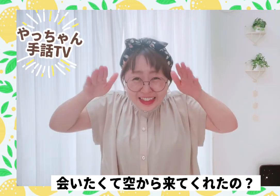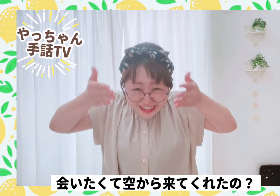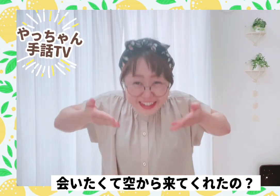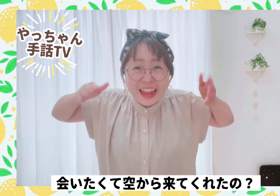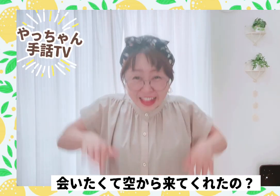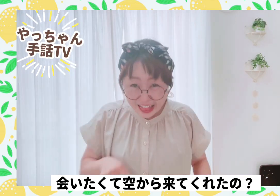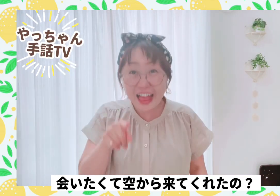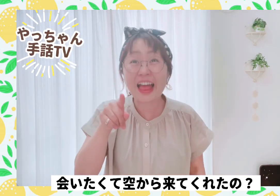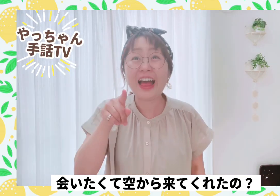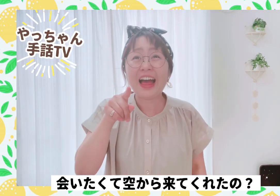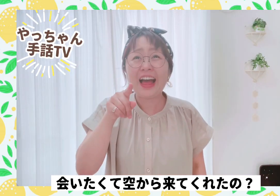たの？